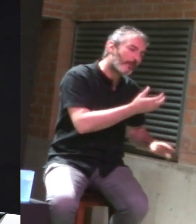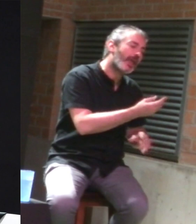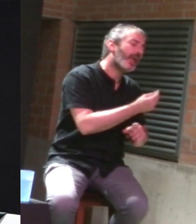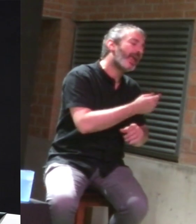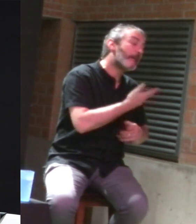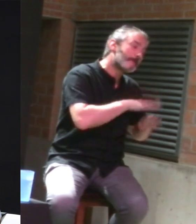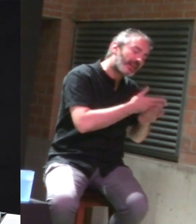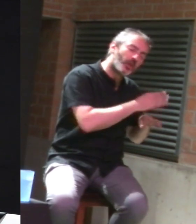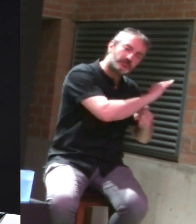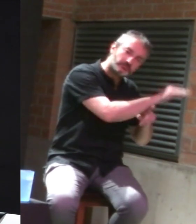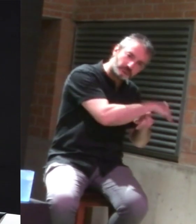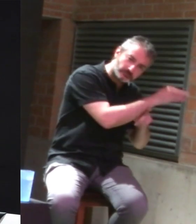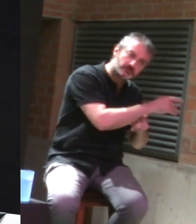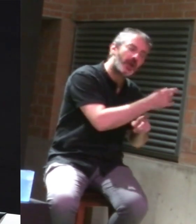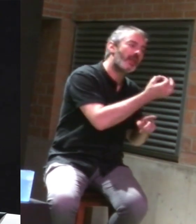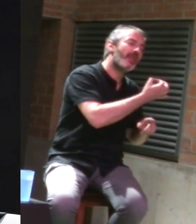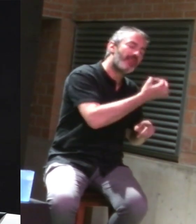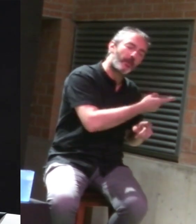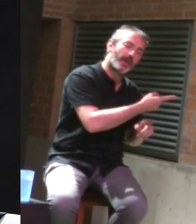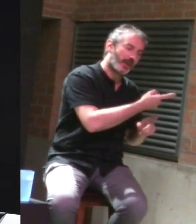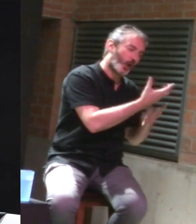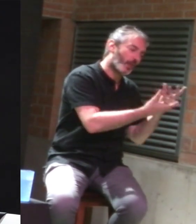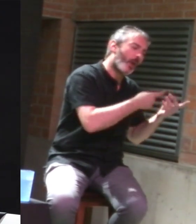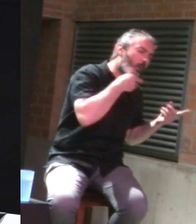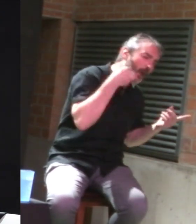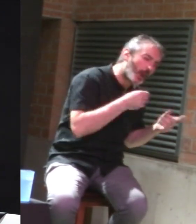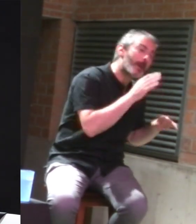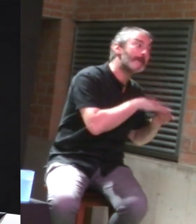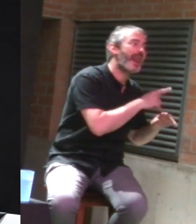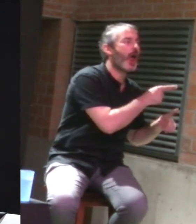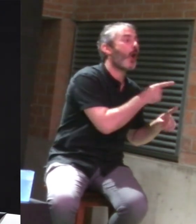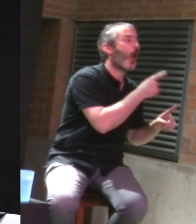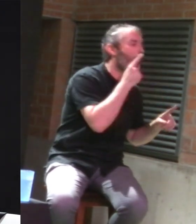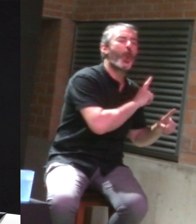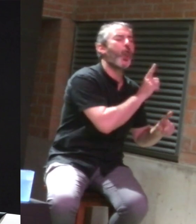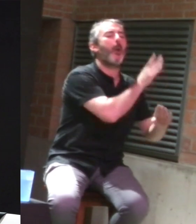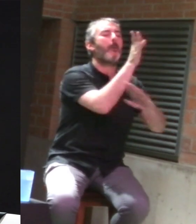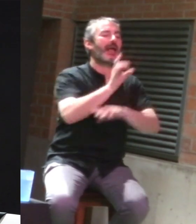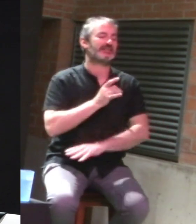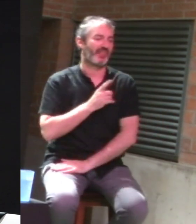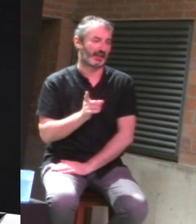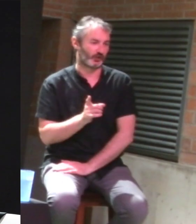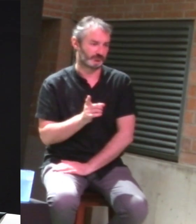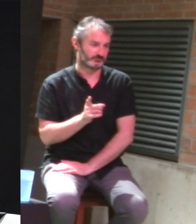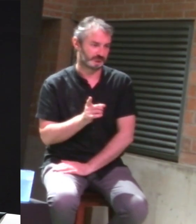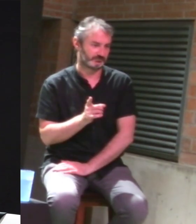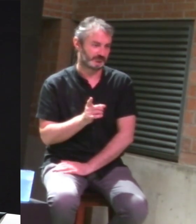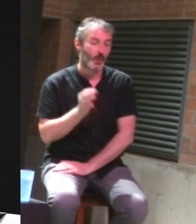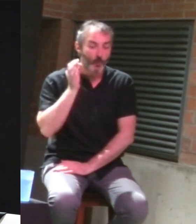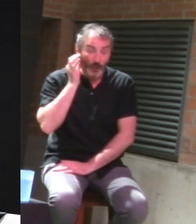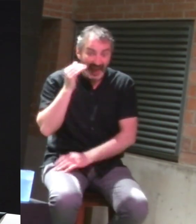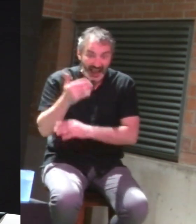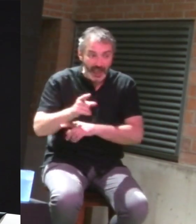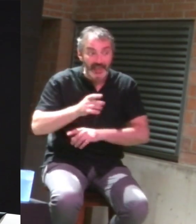l'estimi molt, que el retingui a casa perquè l'home no es perdi anant als sindicats, a una dona que està actuant al carrer,